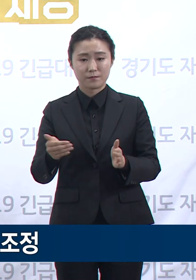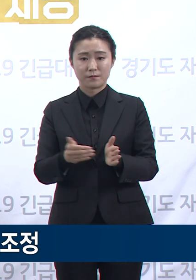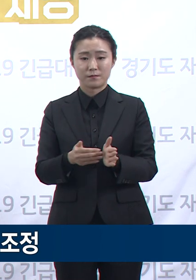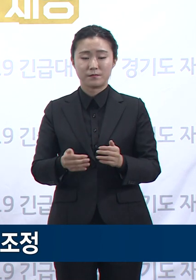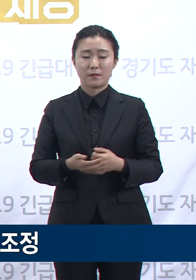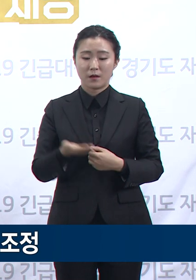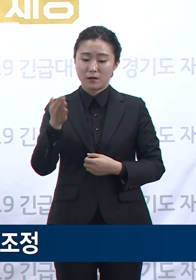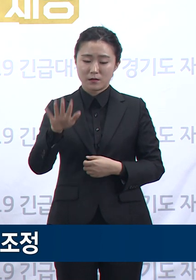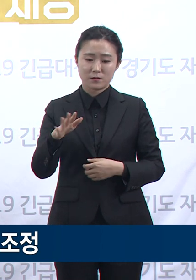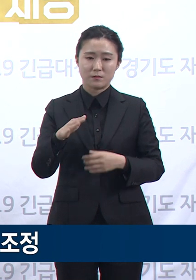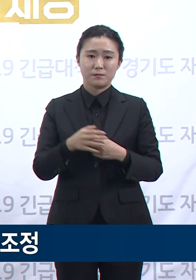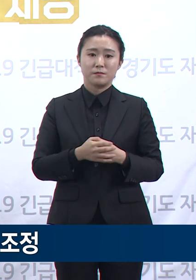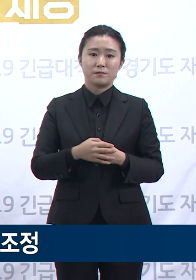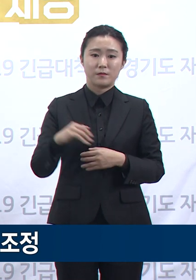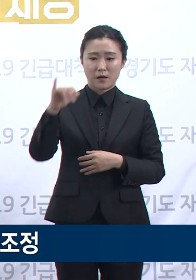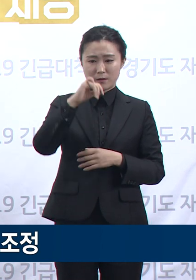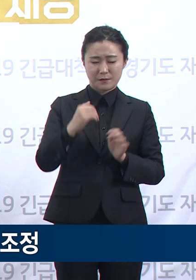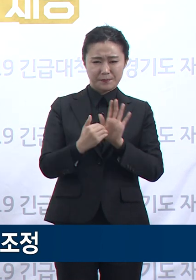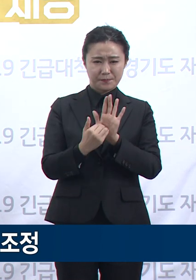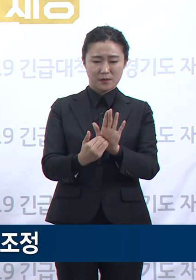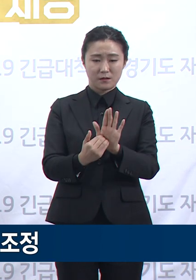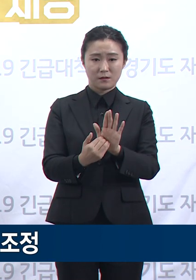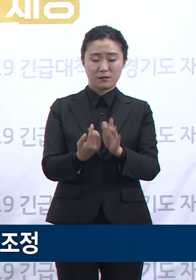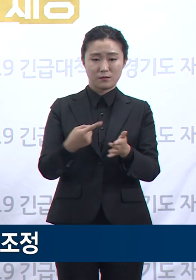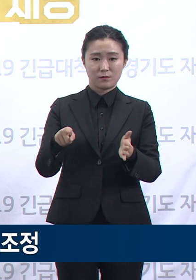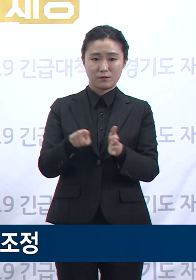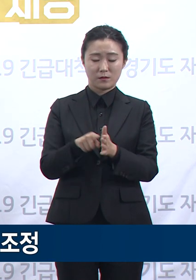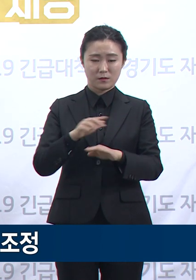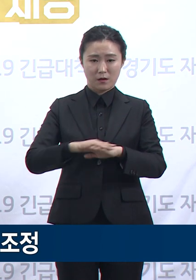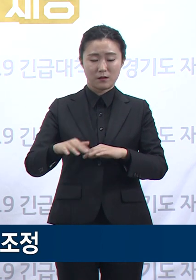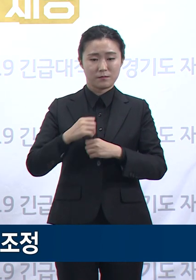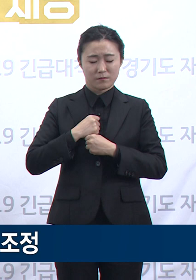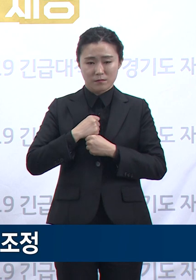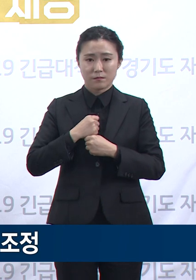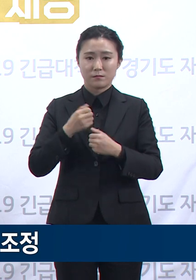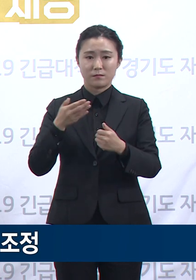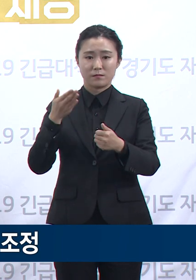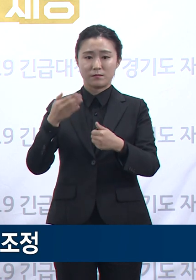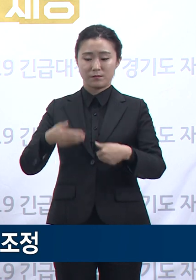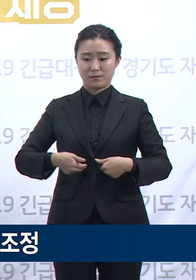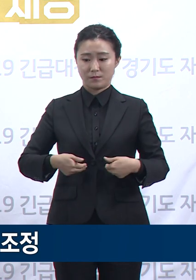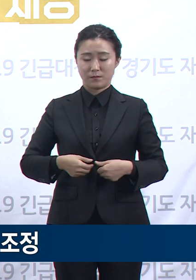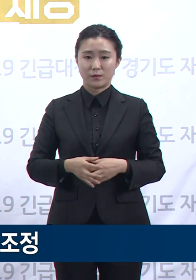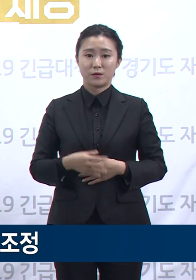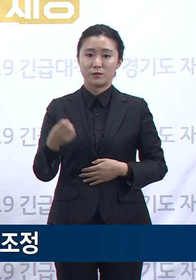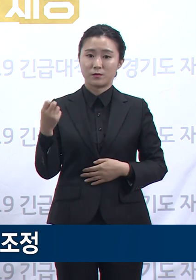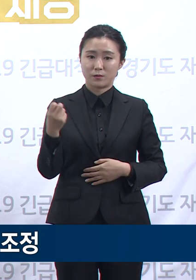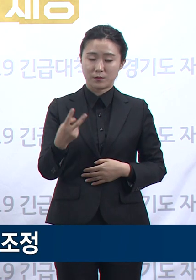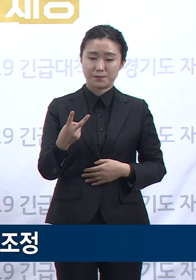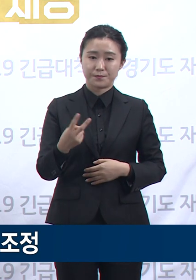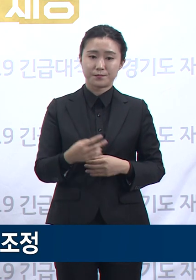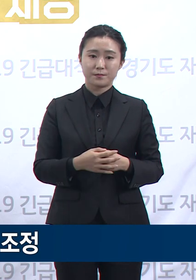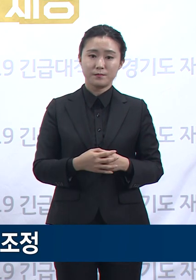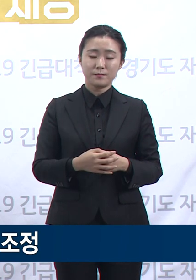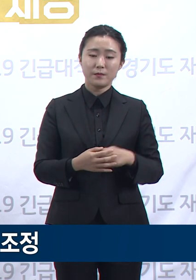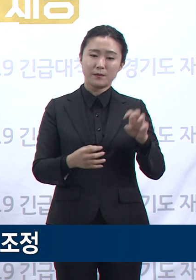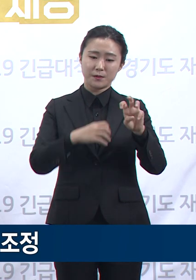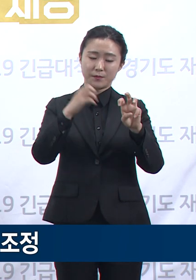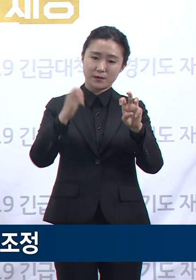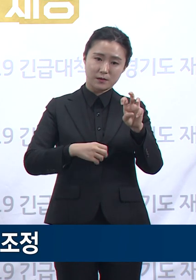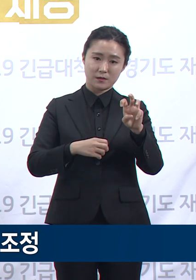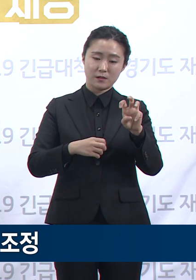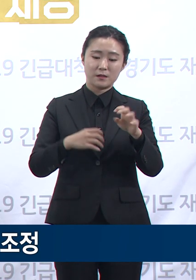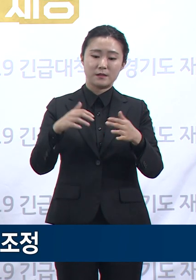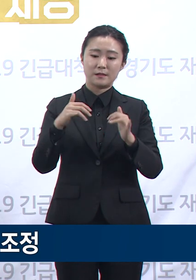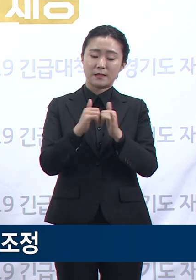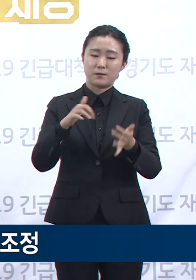하며, 교회의 경우 대면 예배는 가능하지만 30% 인원 제한해야 하는 등 2단계 방역수칙 중